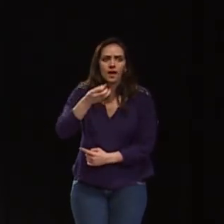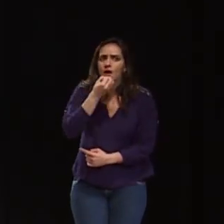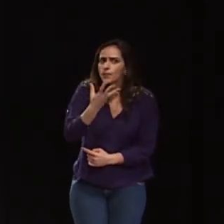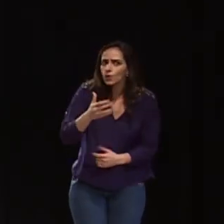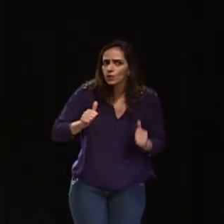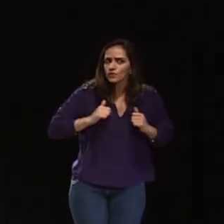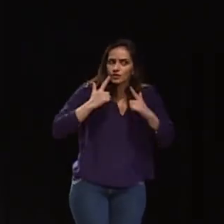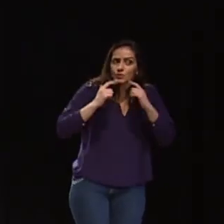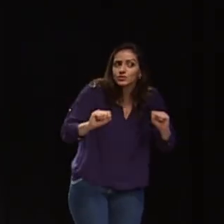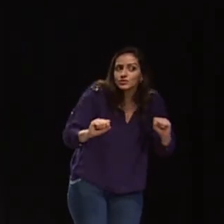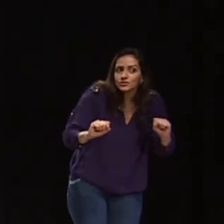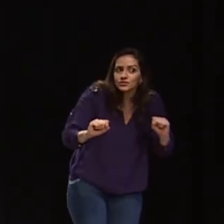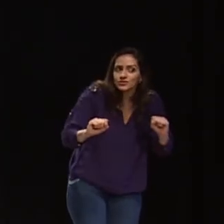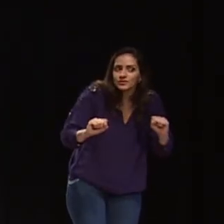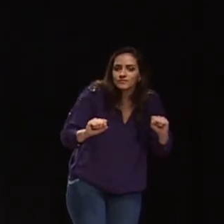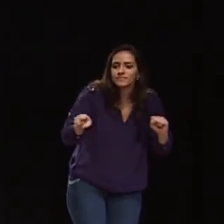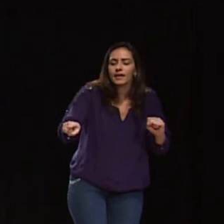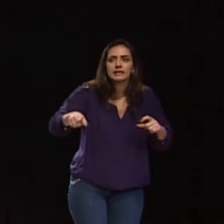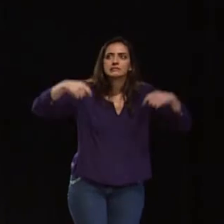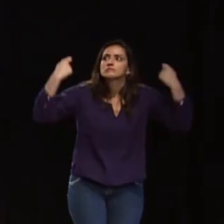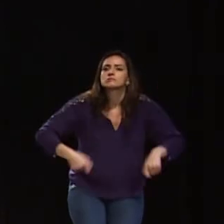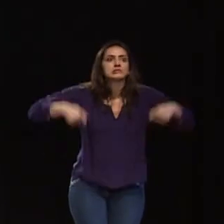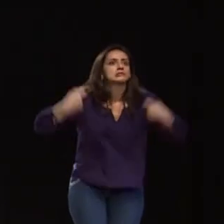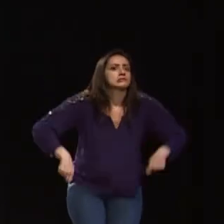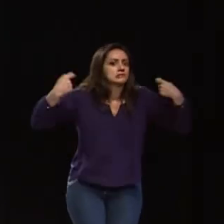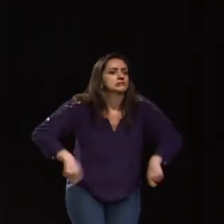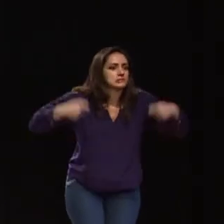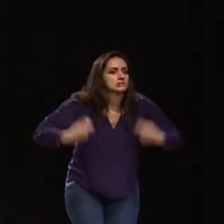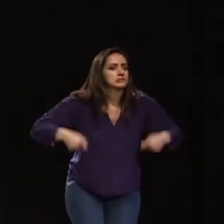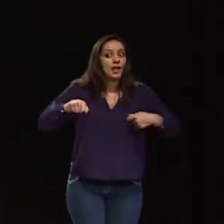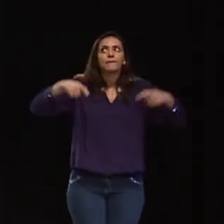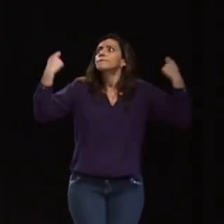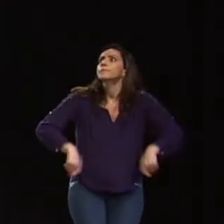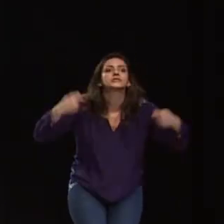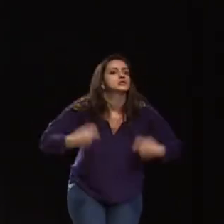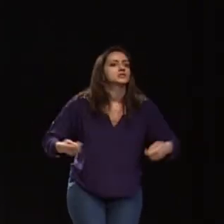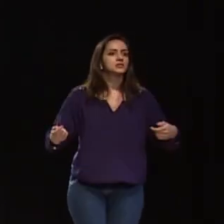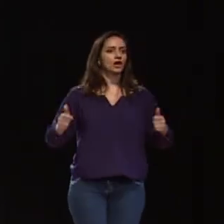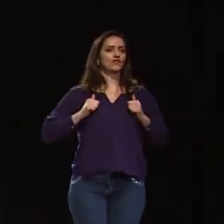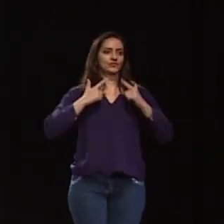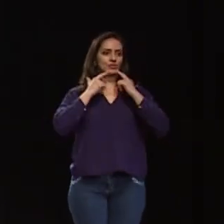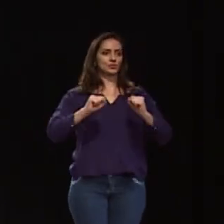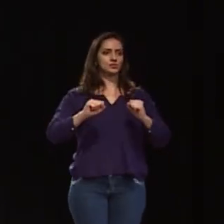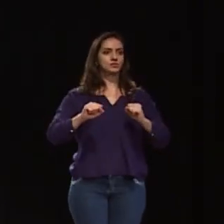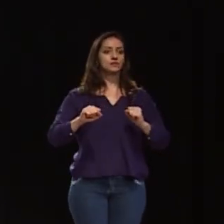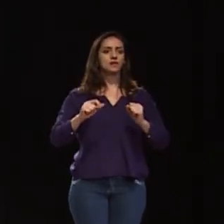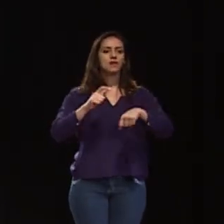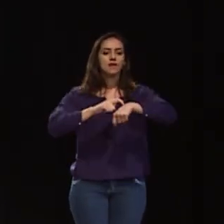crianças surdas é o quê? É ter um conforto linguístico na sua comunicação. Eles precisam, é necessário que haja um